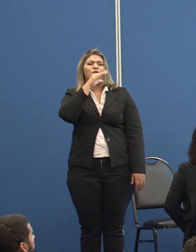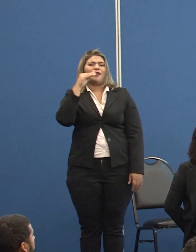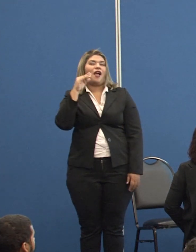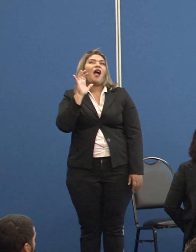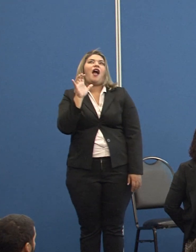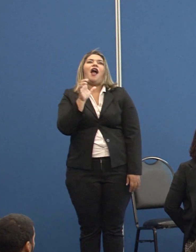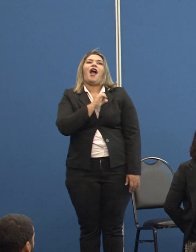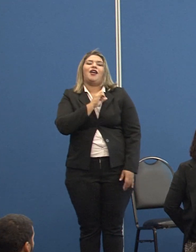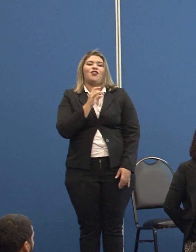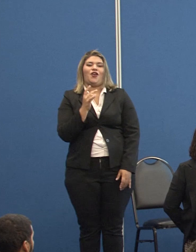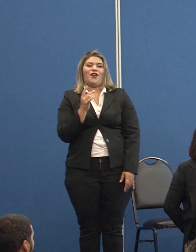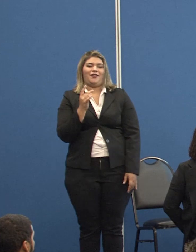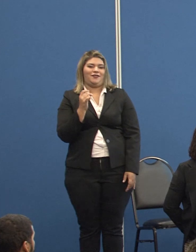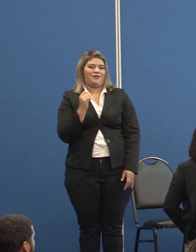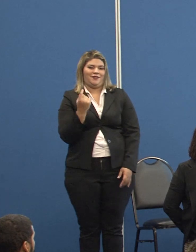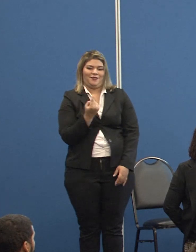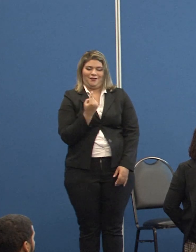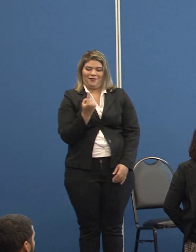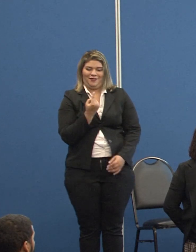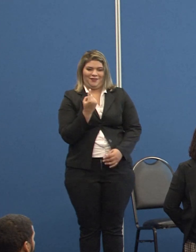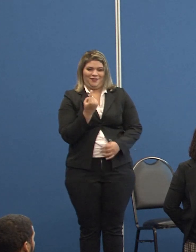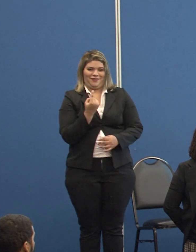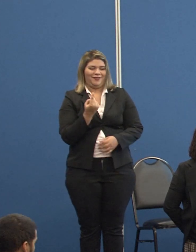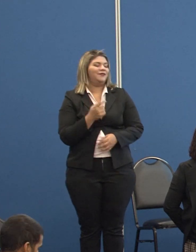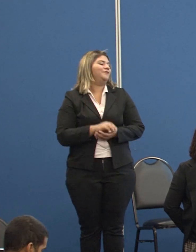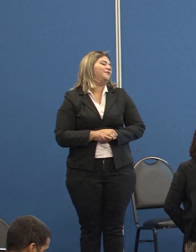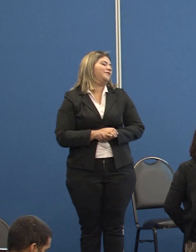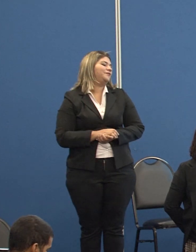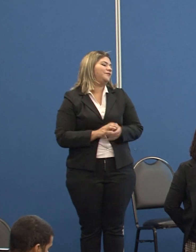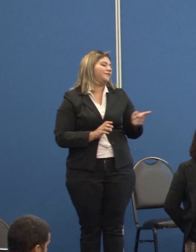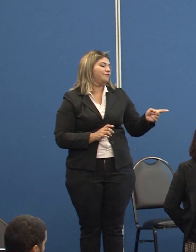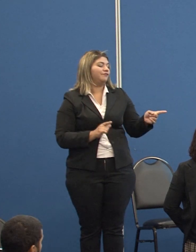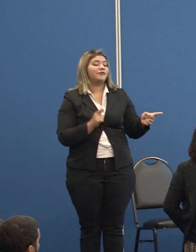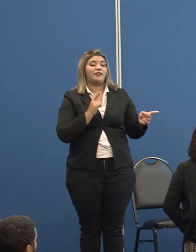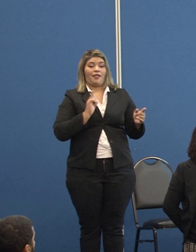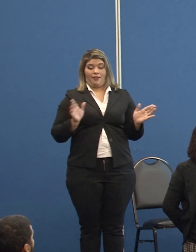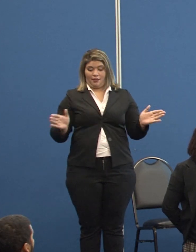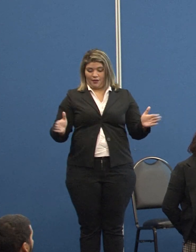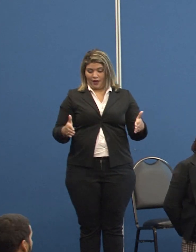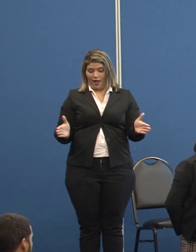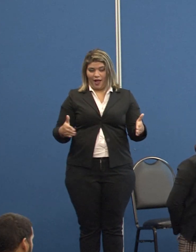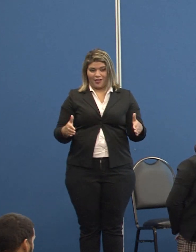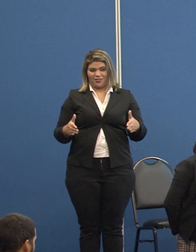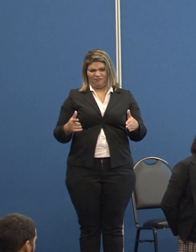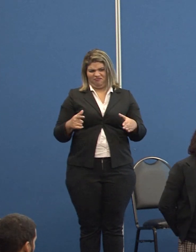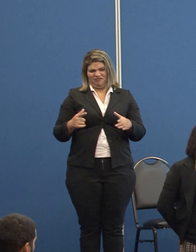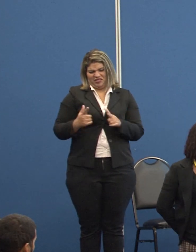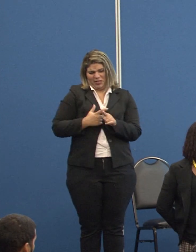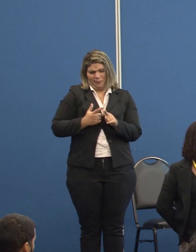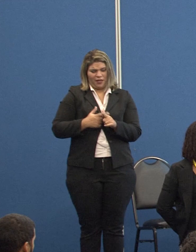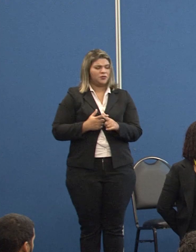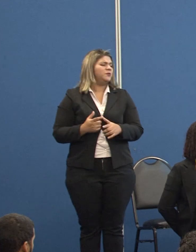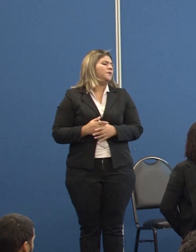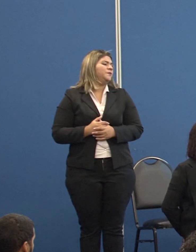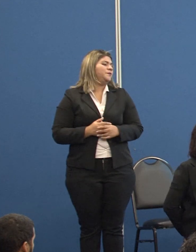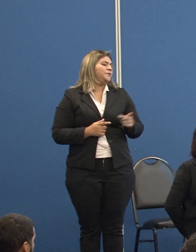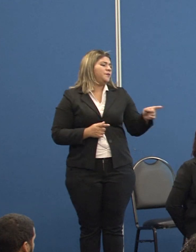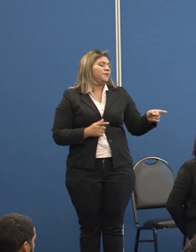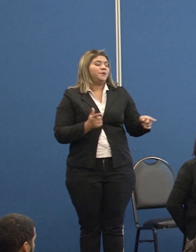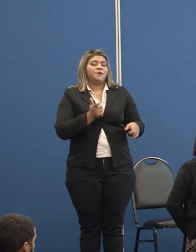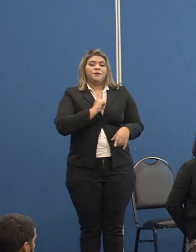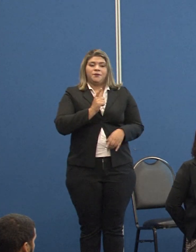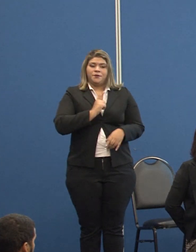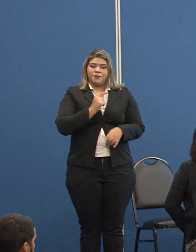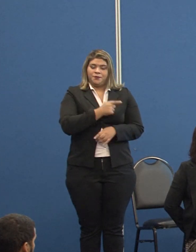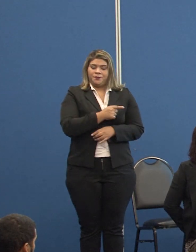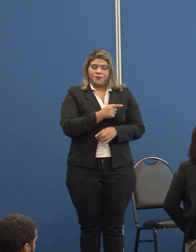brinquedo. Então, o que nós fizemos? Adaptamos uma caixa de sapato, e aí aqui nós colocamos